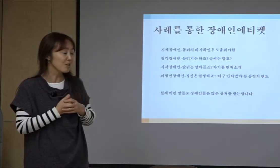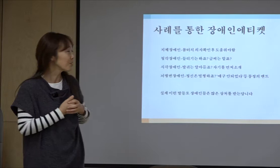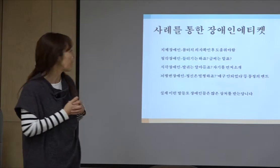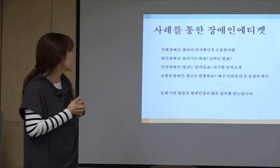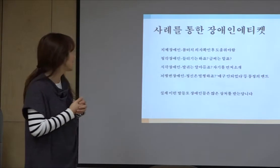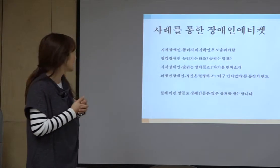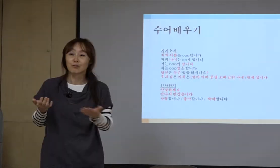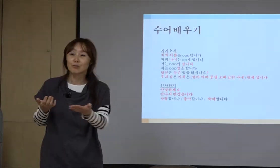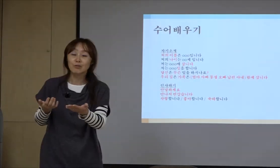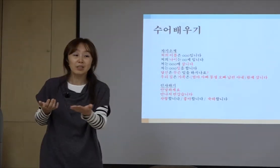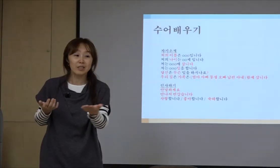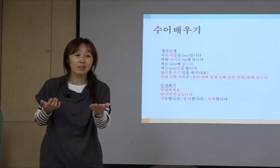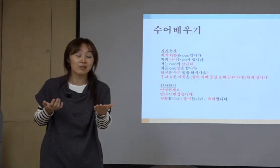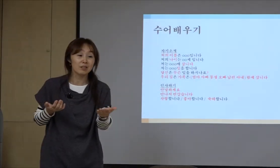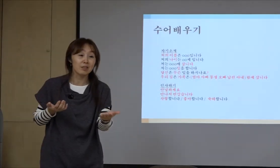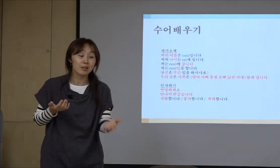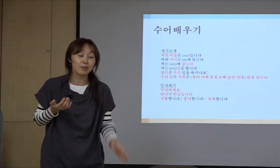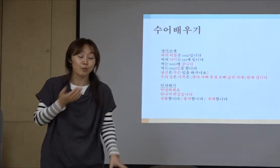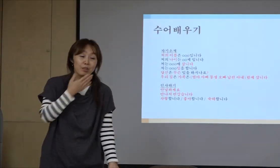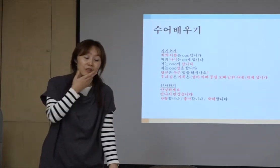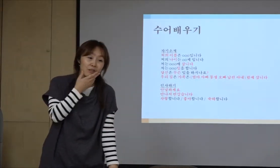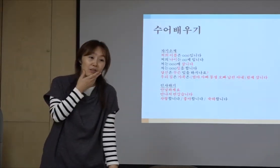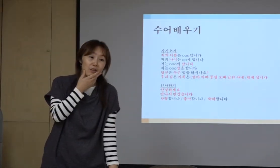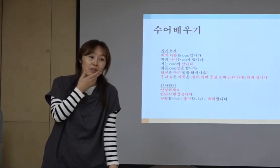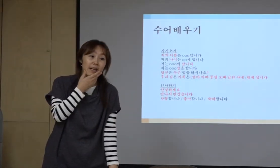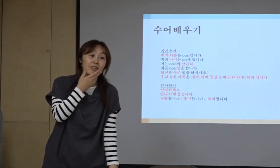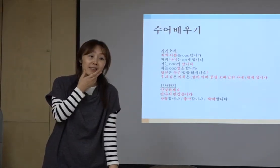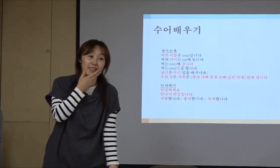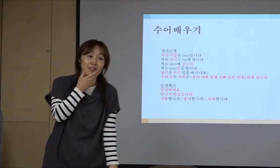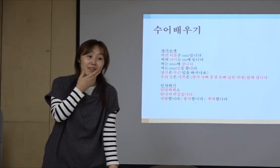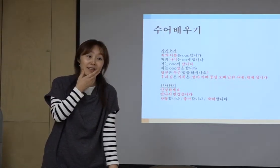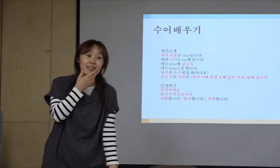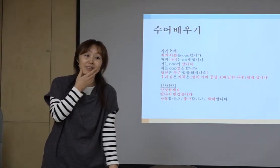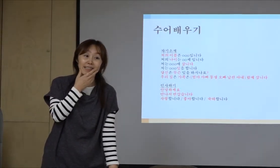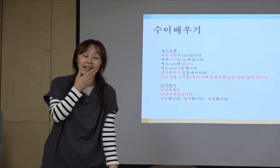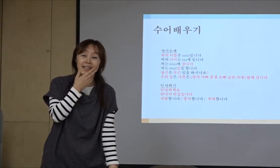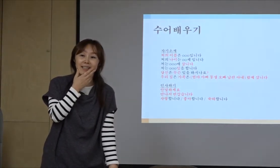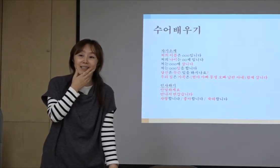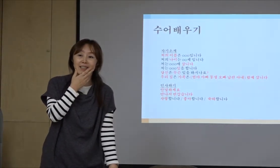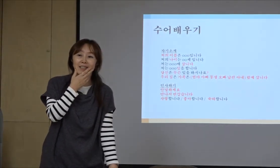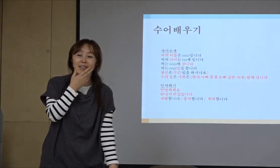상처를 받는 것 같아요. 무슨 일 하시죠? 그 일이 뭐죠? 그거? 해설사죠. 해설사. 아,